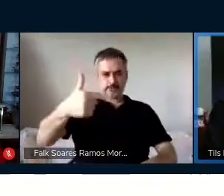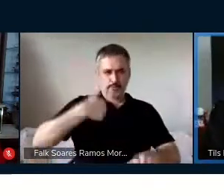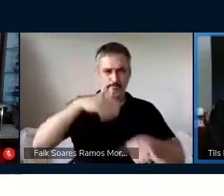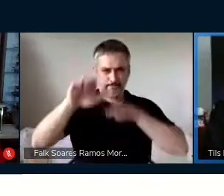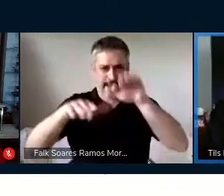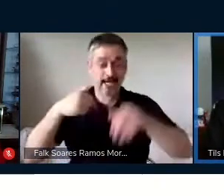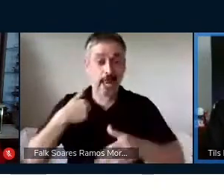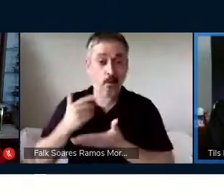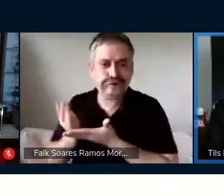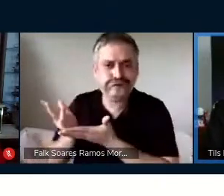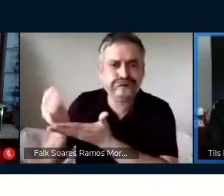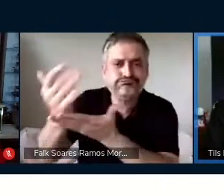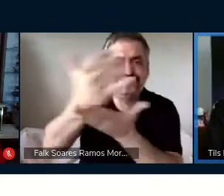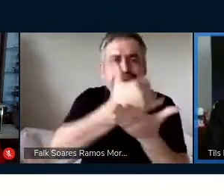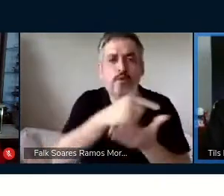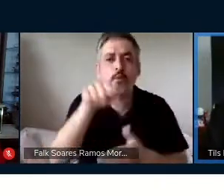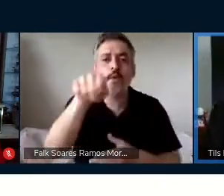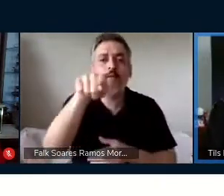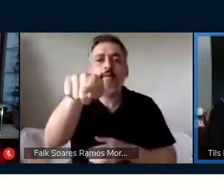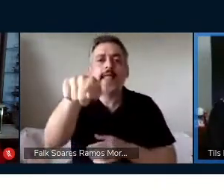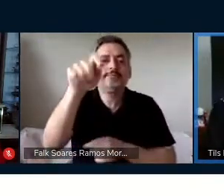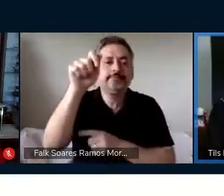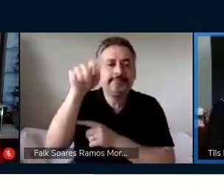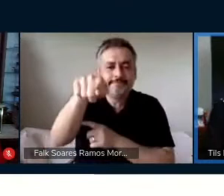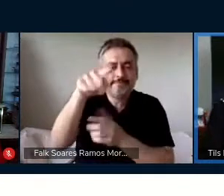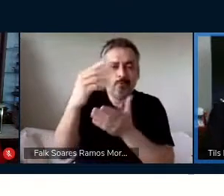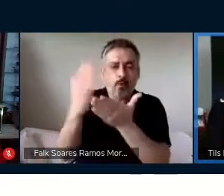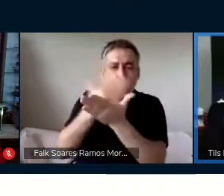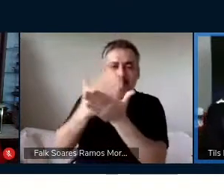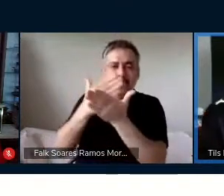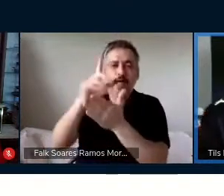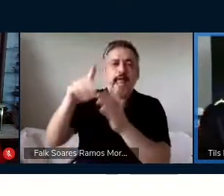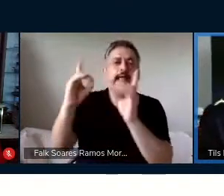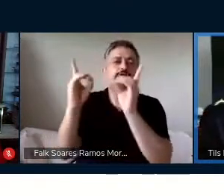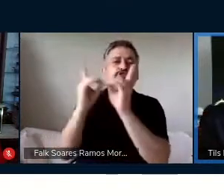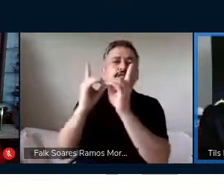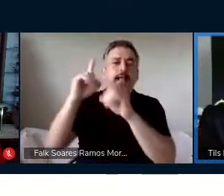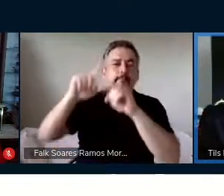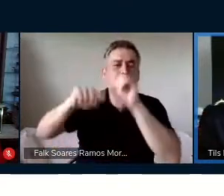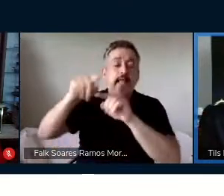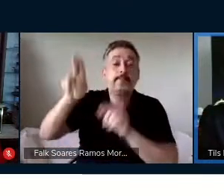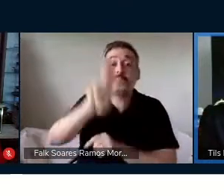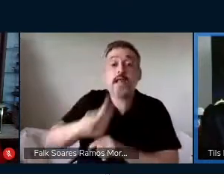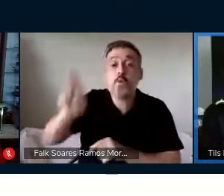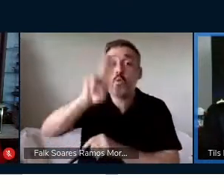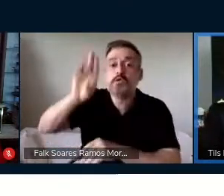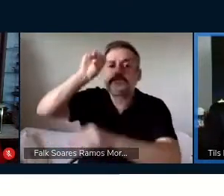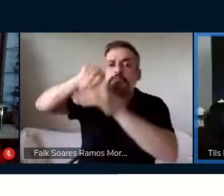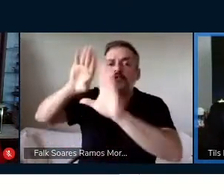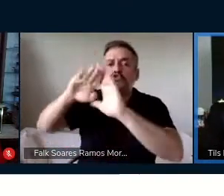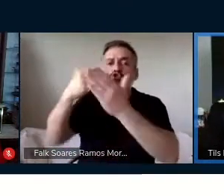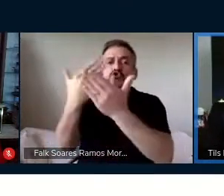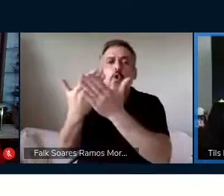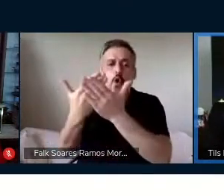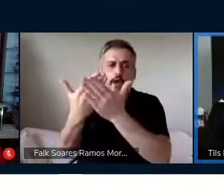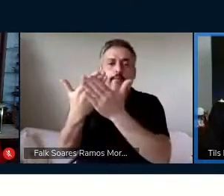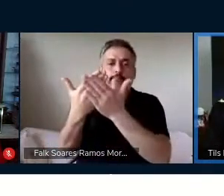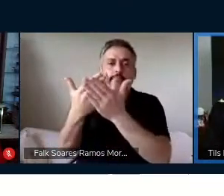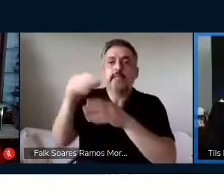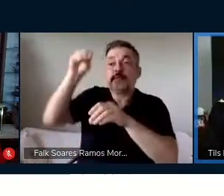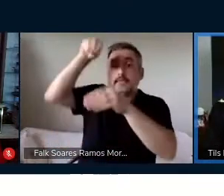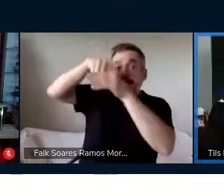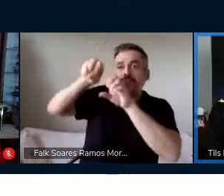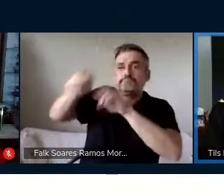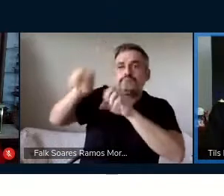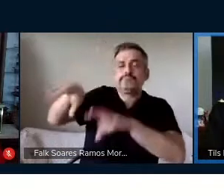Aqui nós passamos a identificação dos termos da estrutura frasal a partir da coleção Pitanguá, que são materiais didáticos que são utilizados